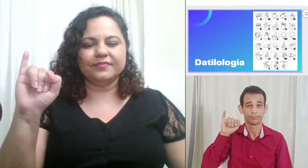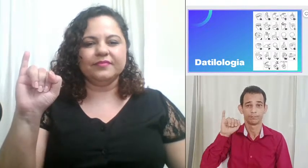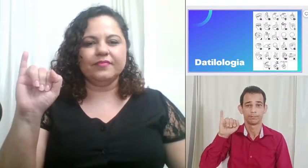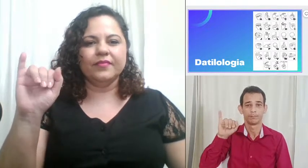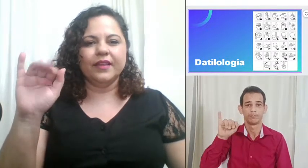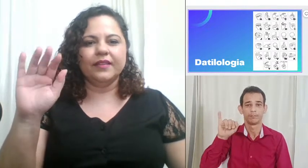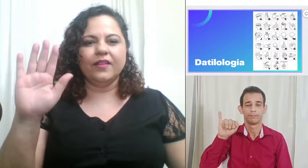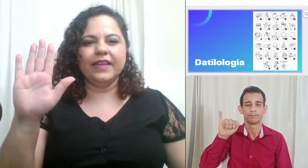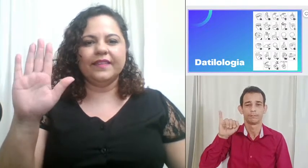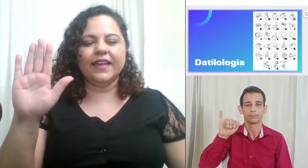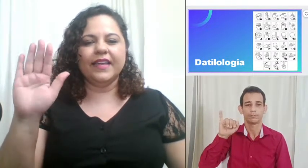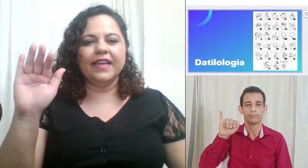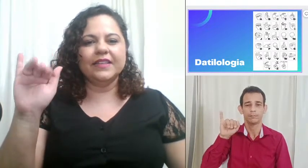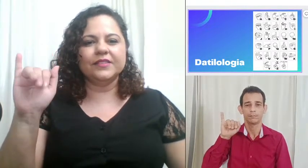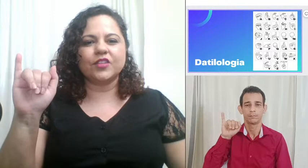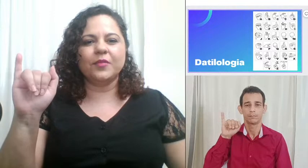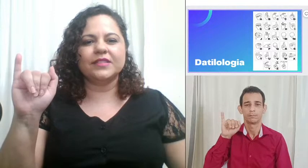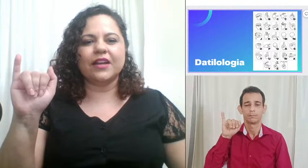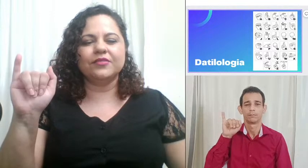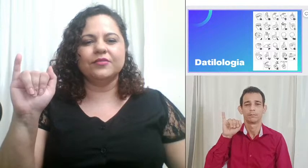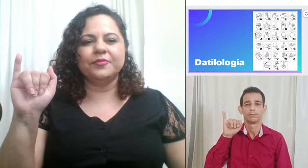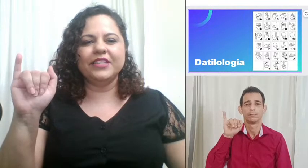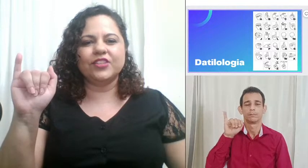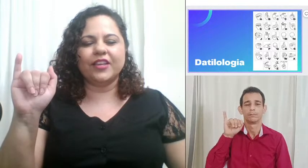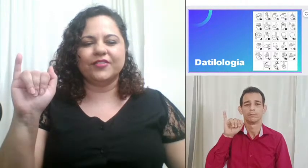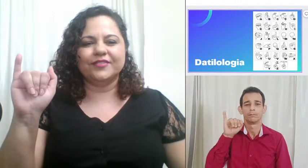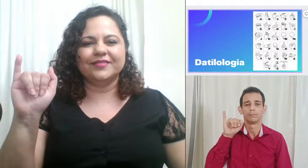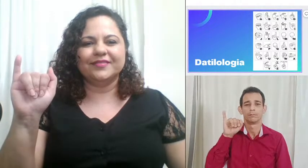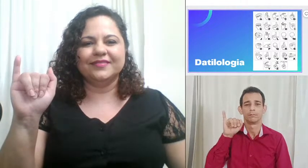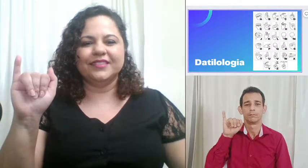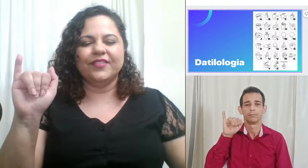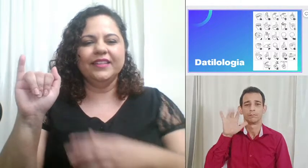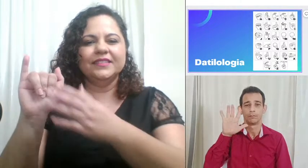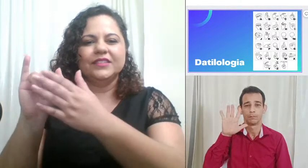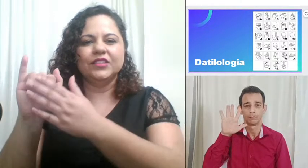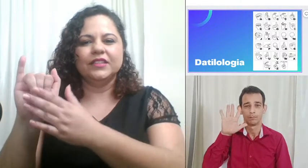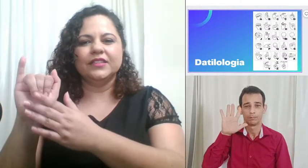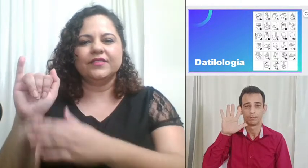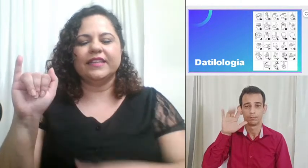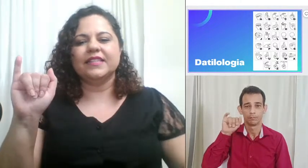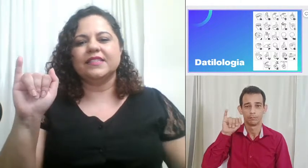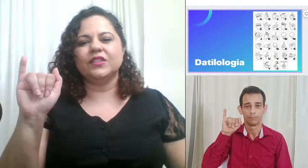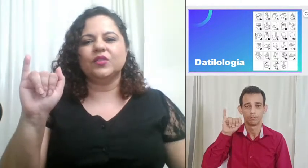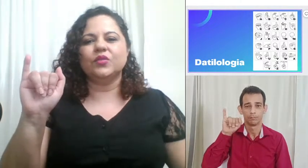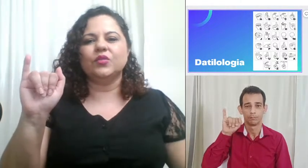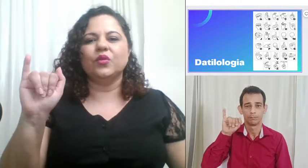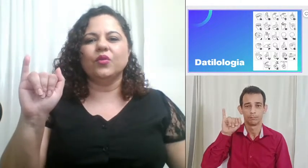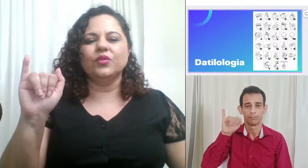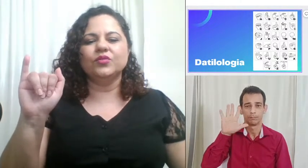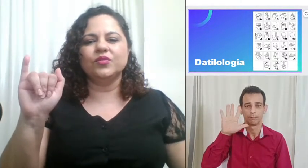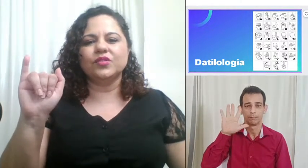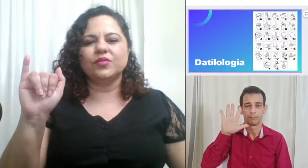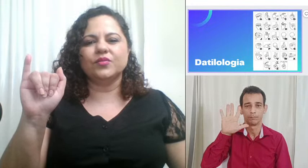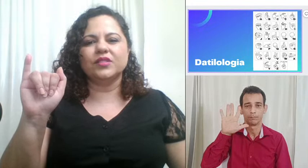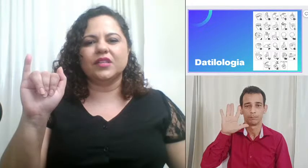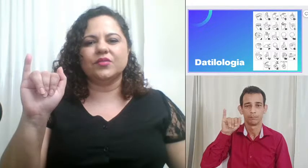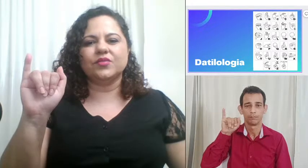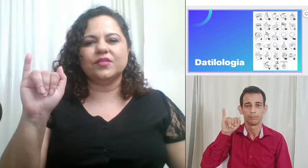uma letra I é só mostrar o mindinho né vai descer todos os dedos